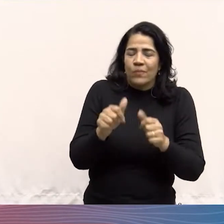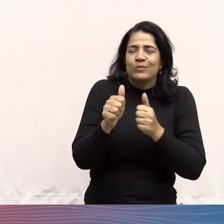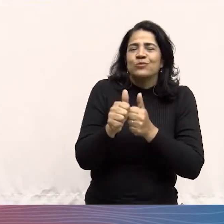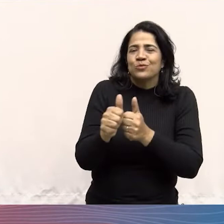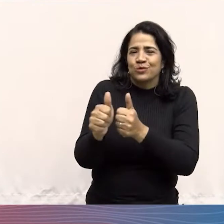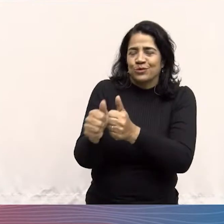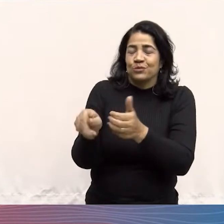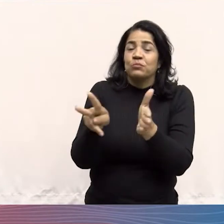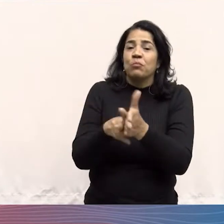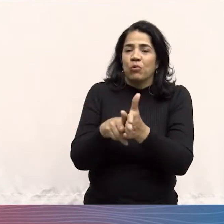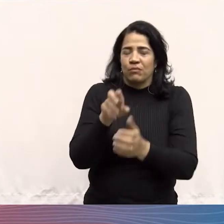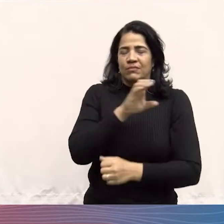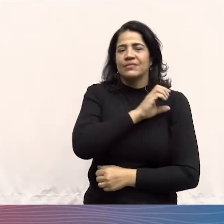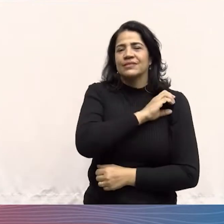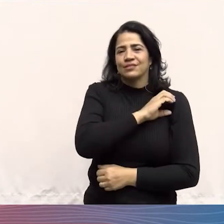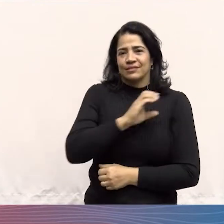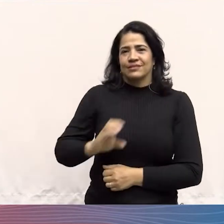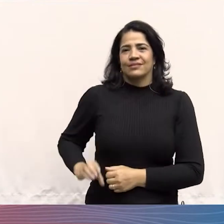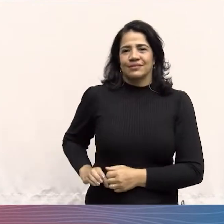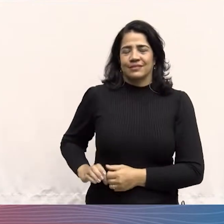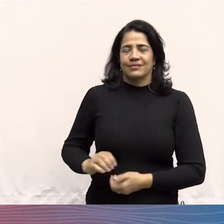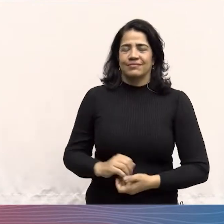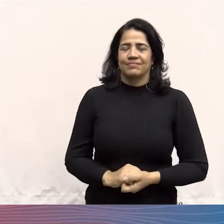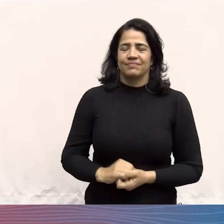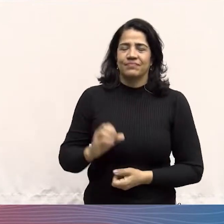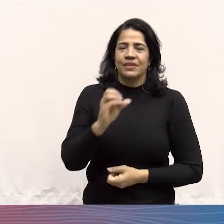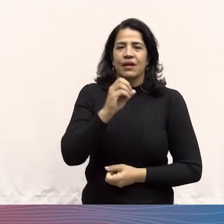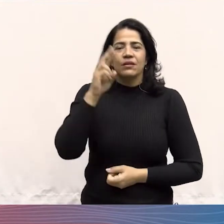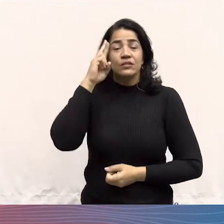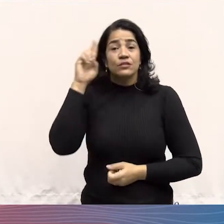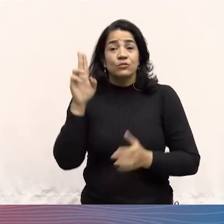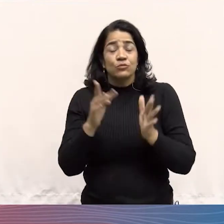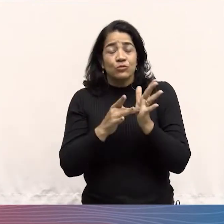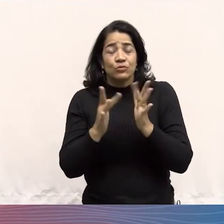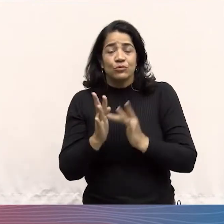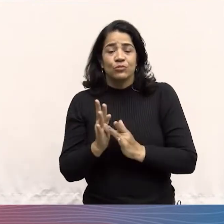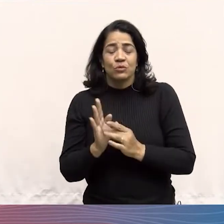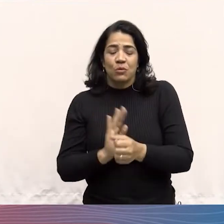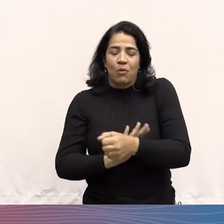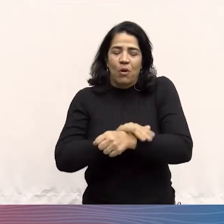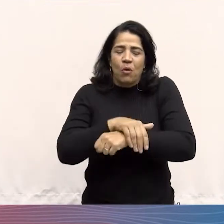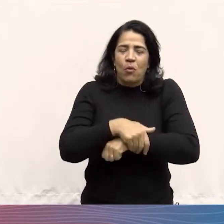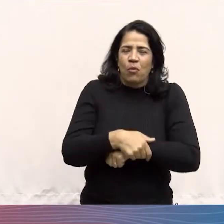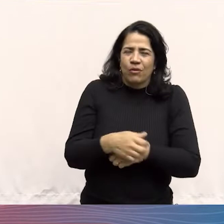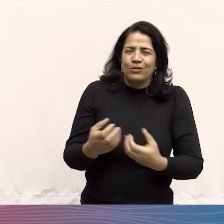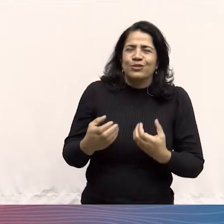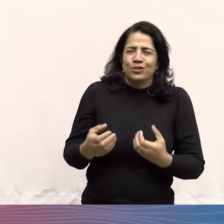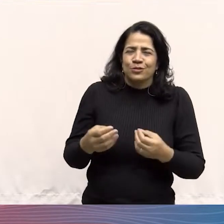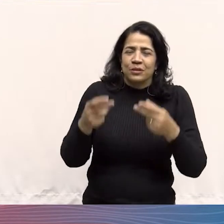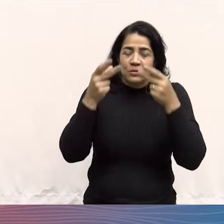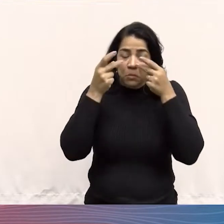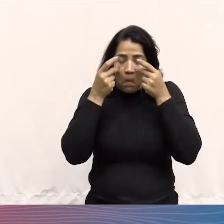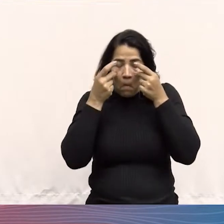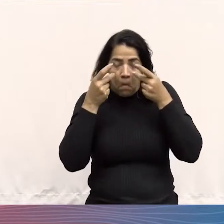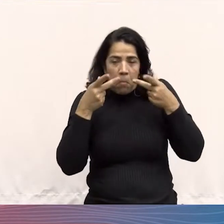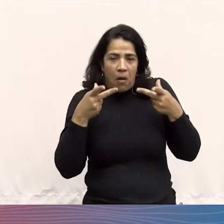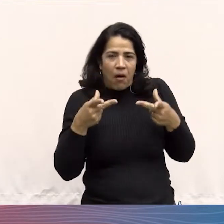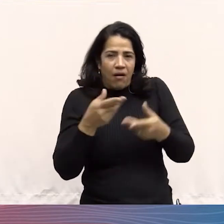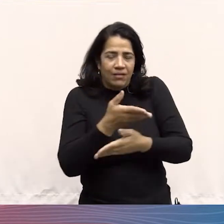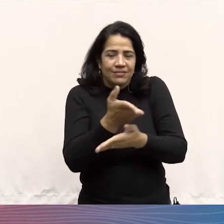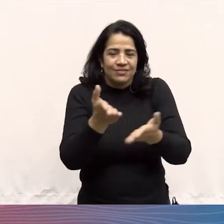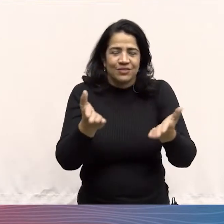Senhor Jesus, que essa noite quero impressionar vocês. Vamos virar seguidores de